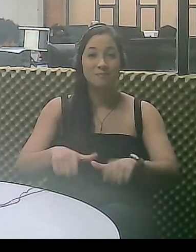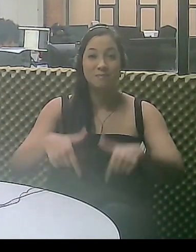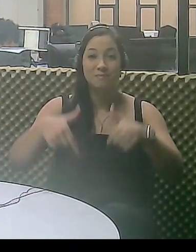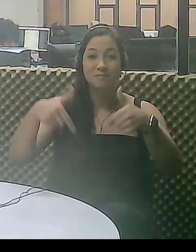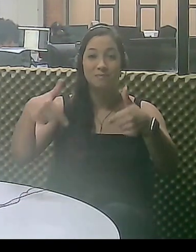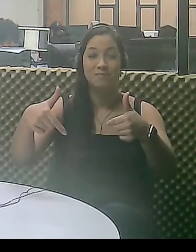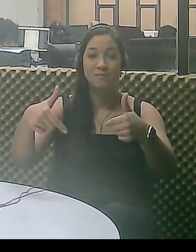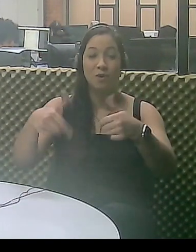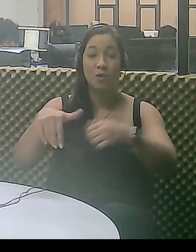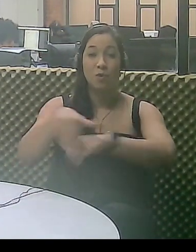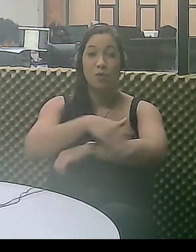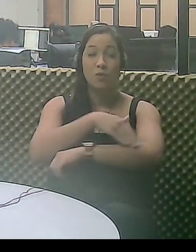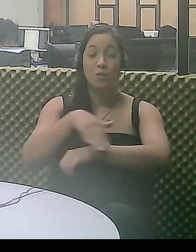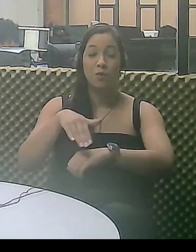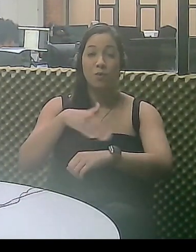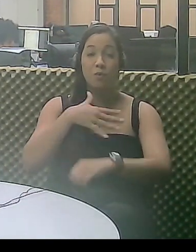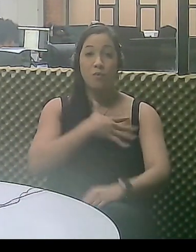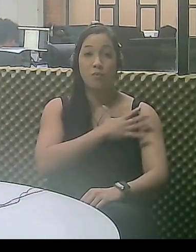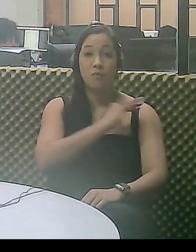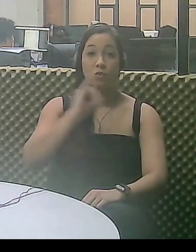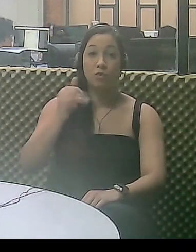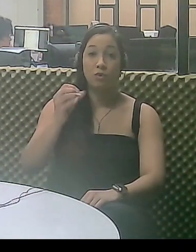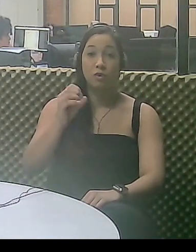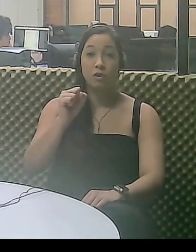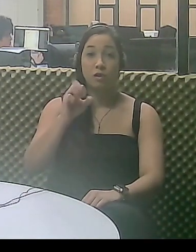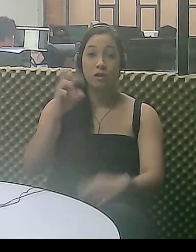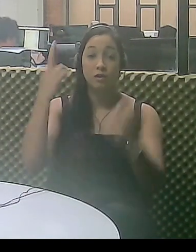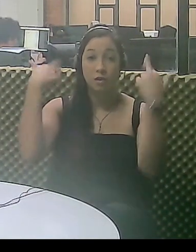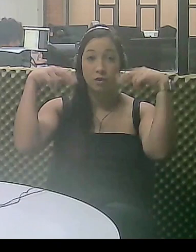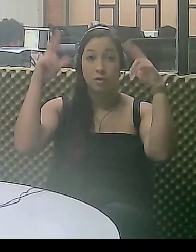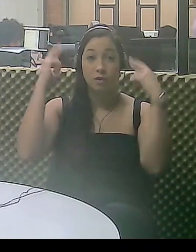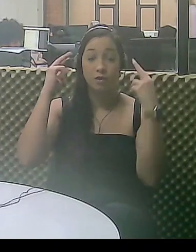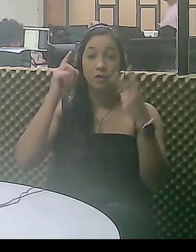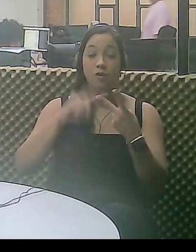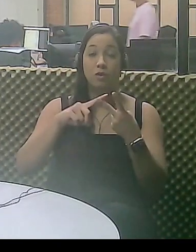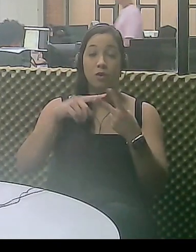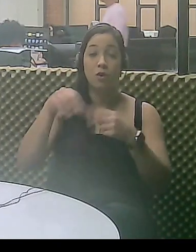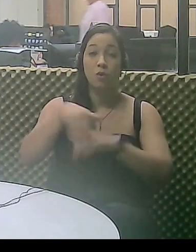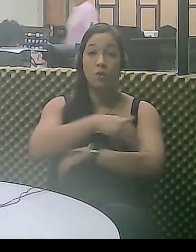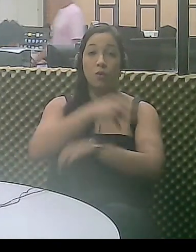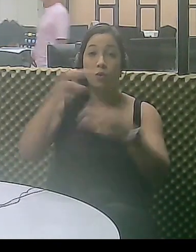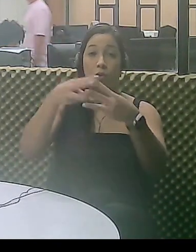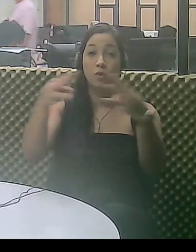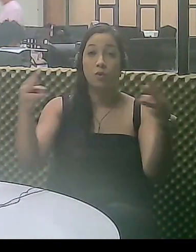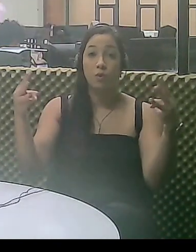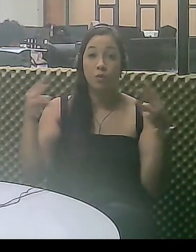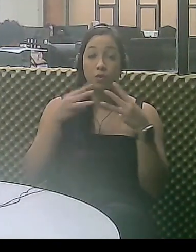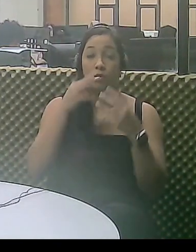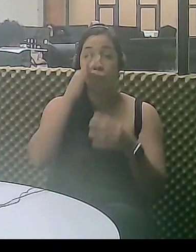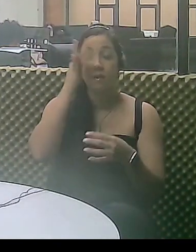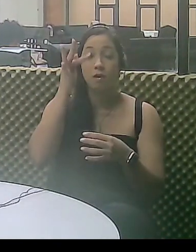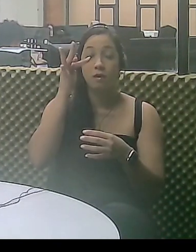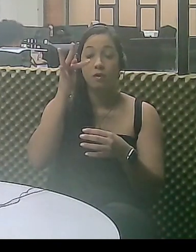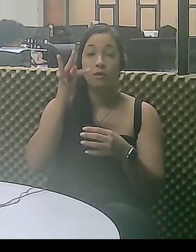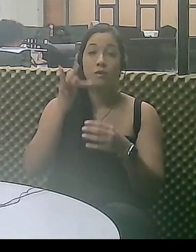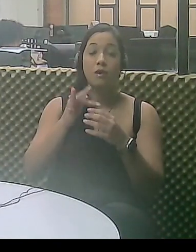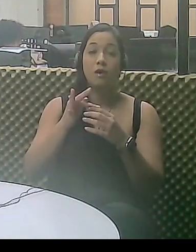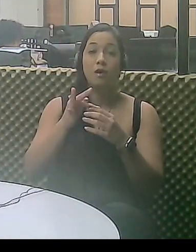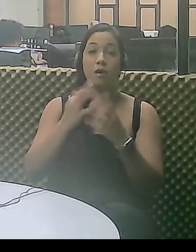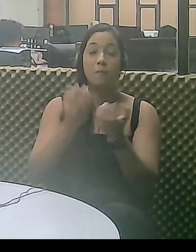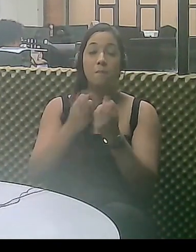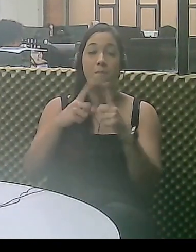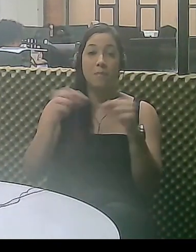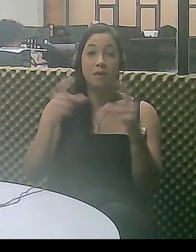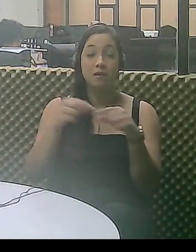executado entre a Avenida Coronel José Teófilo Carneiro e Rua dos Trópicos, no Jardim Brasília, e a Avenida Izete